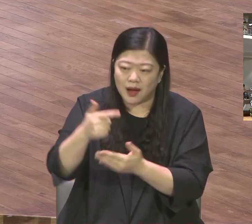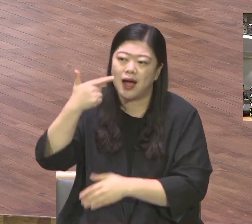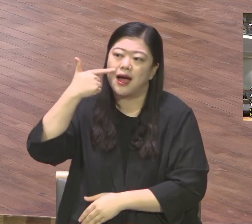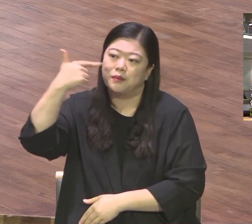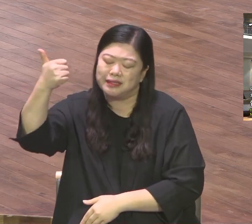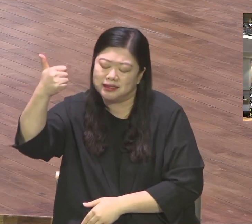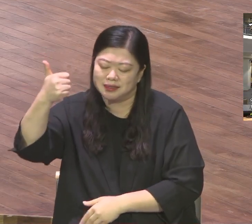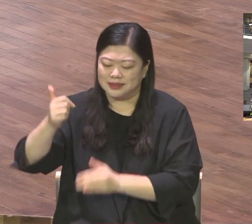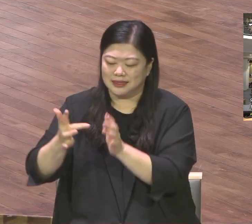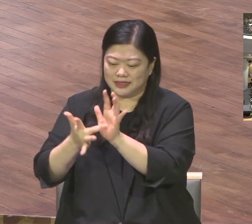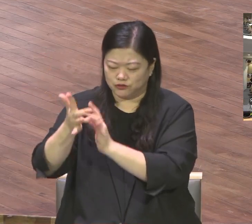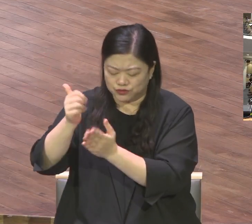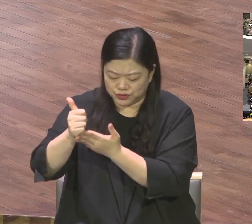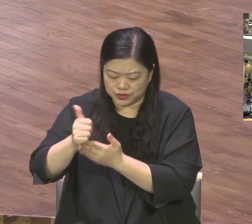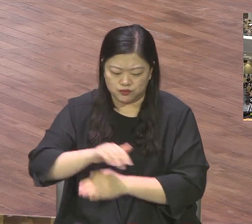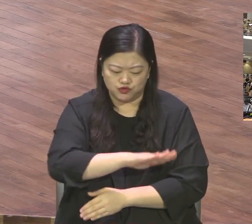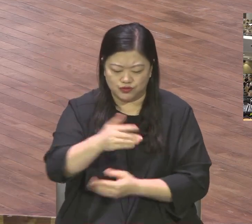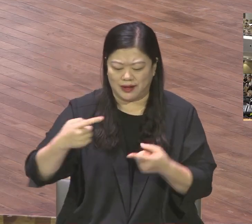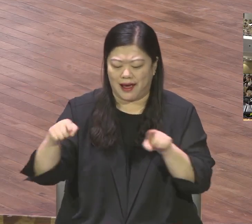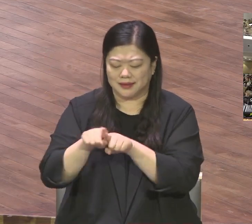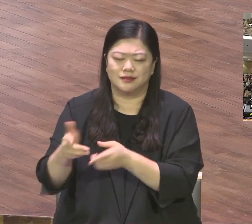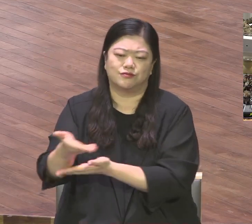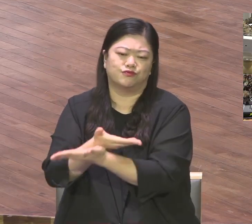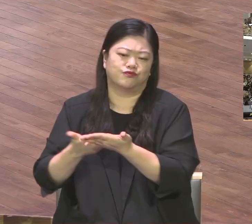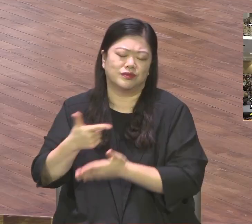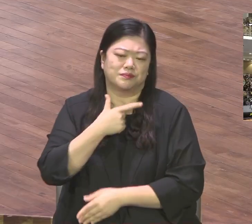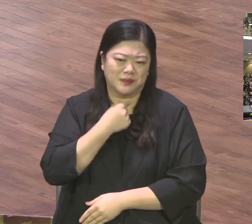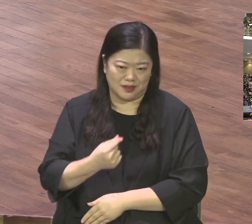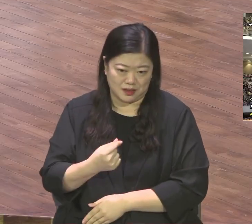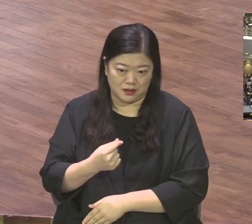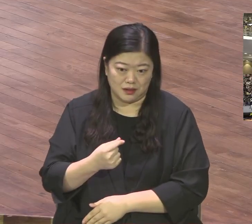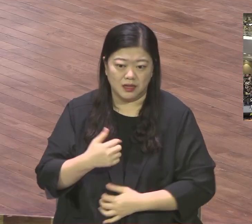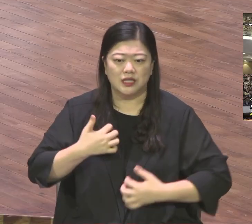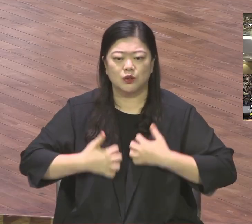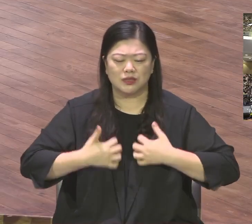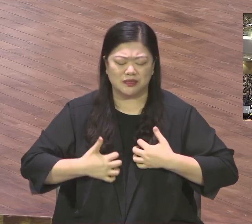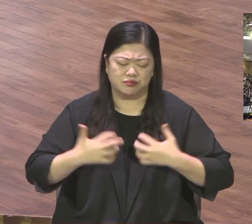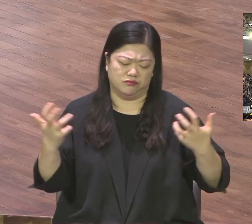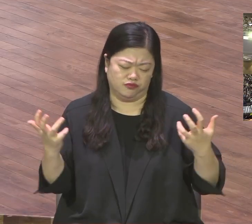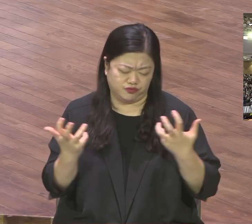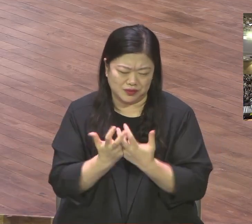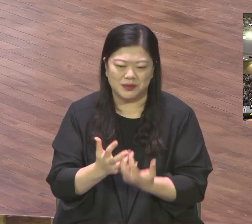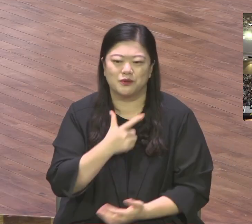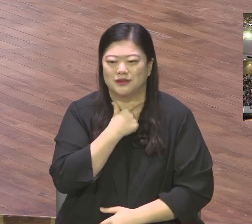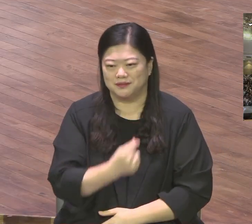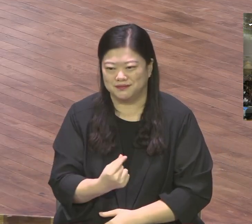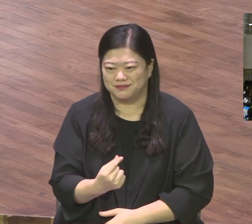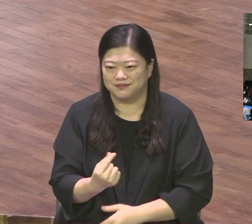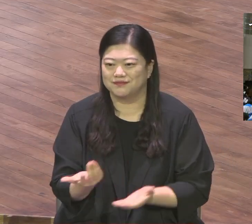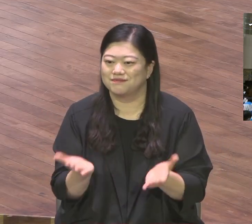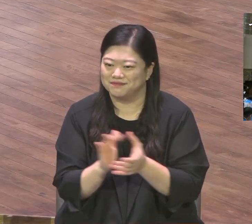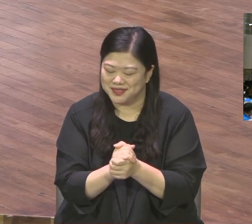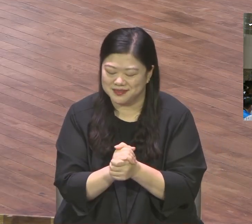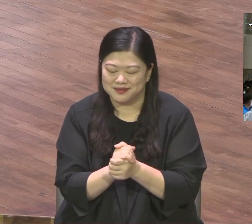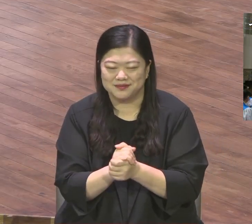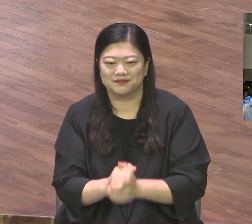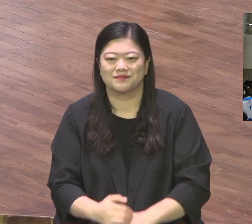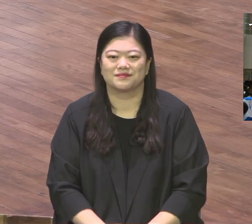그리스도와 더불어 누림이라. 우리가 이것을 쓰면 우리의 기쁨이 충만하게 하려 함이라. 아멘.